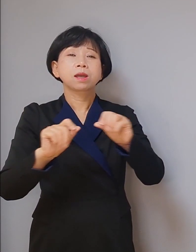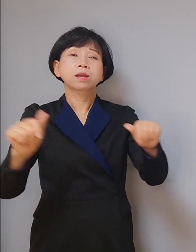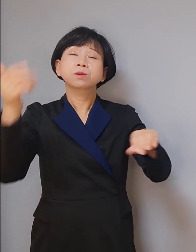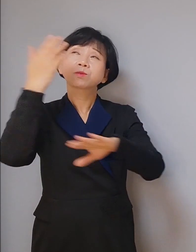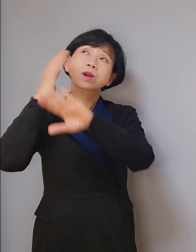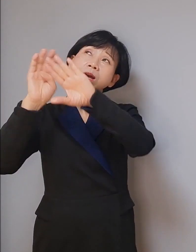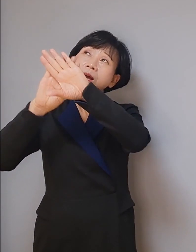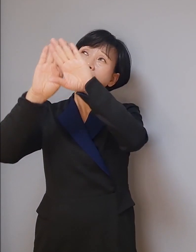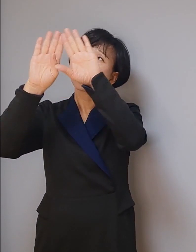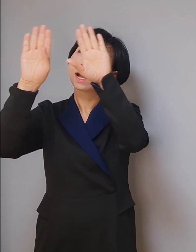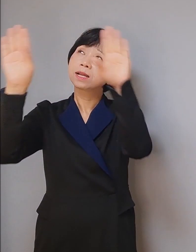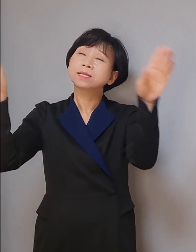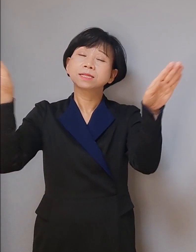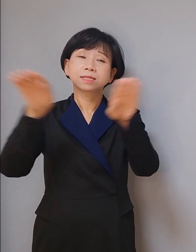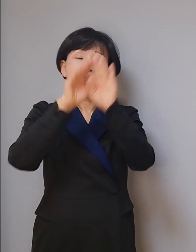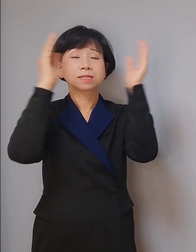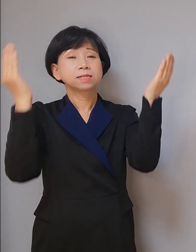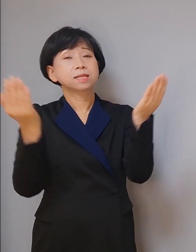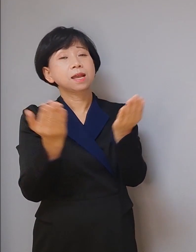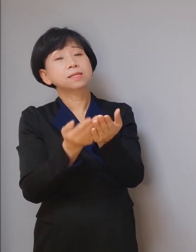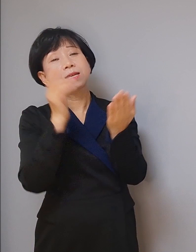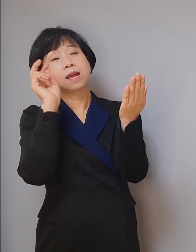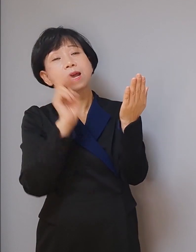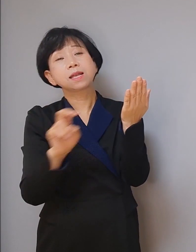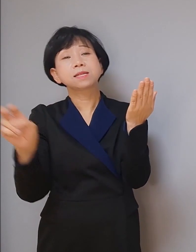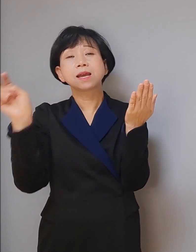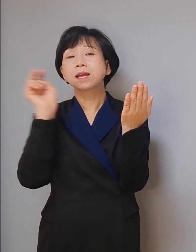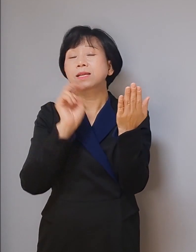온 땅과 하늘이 다